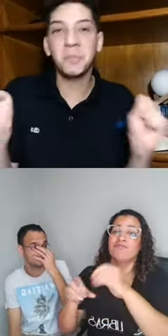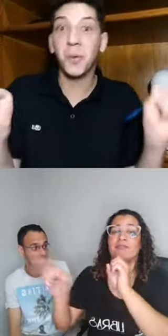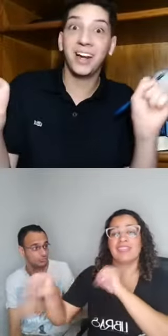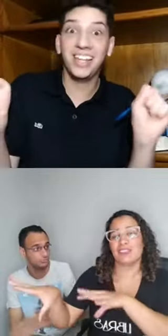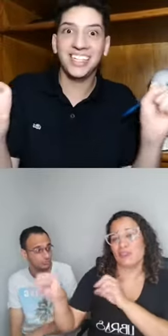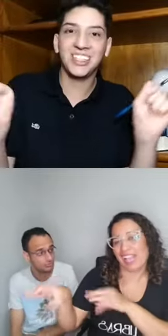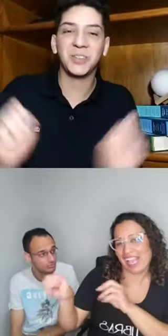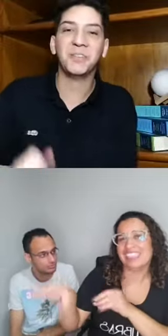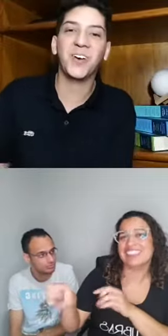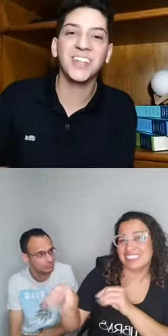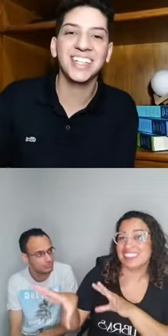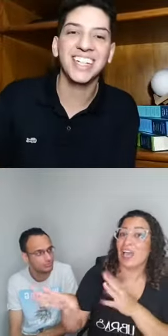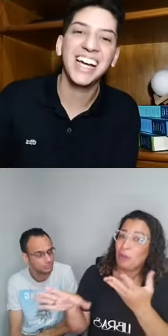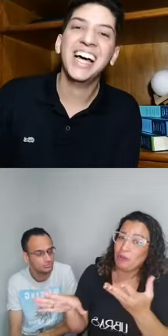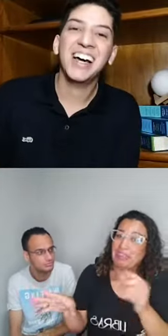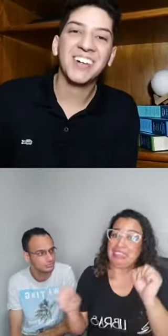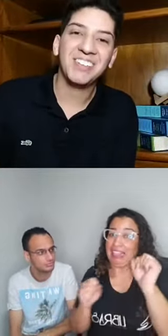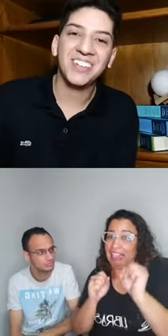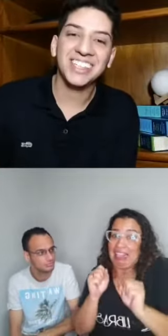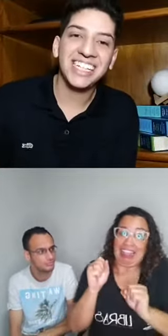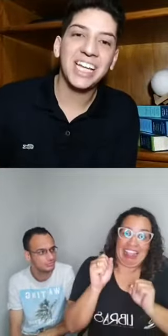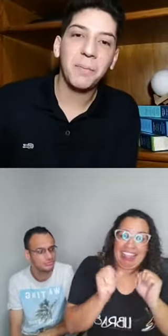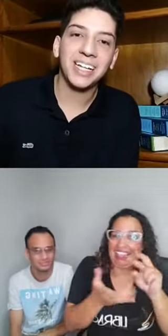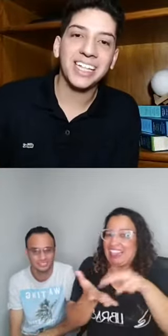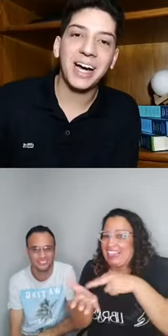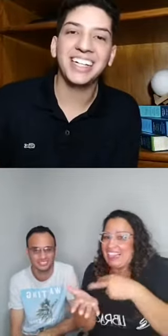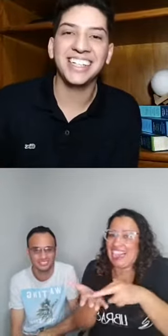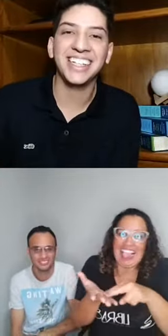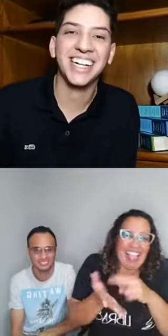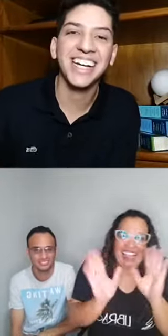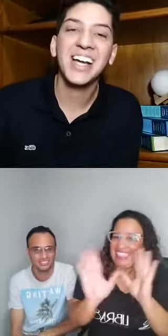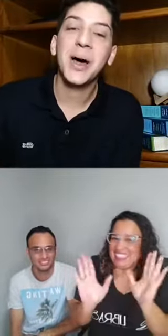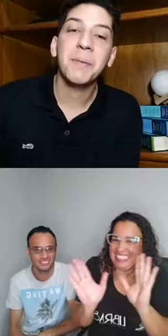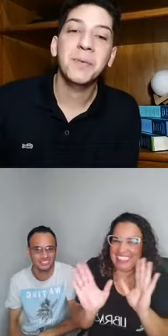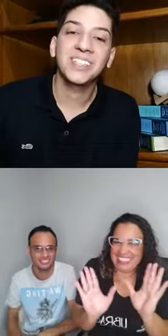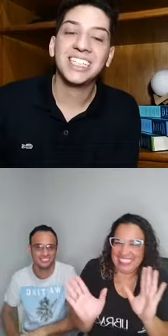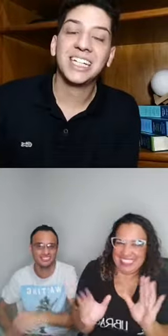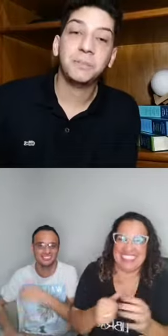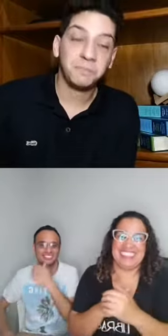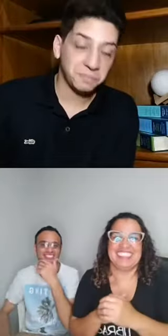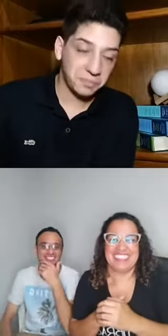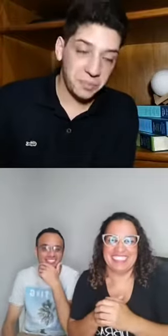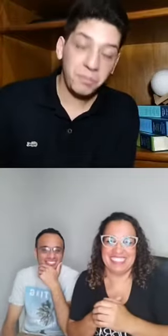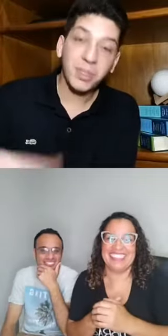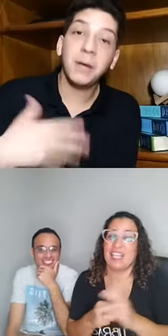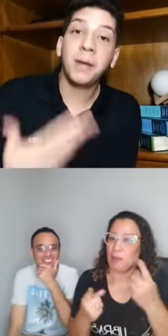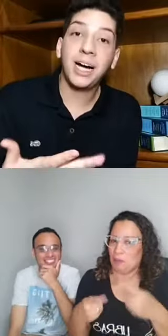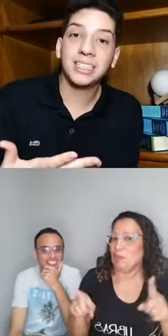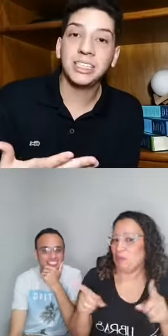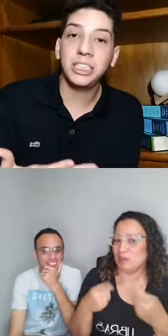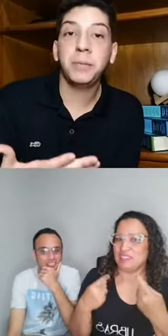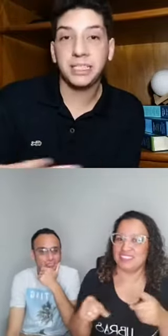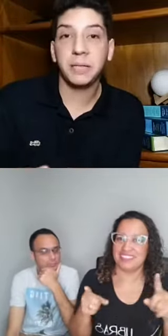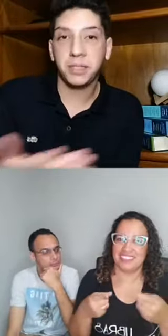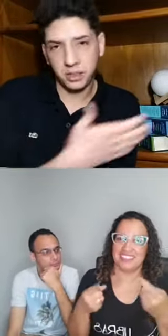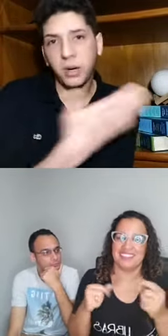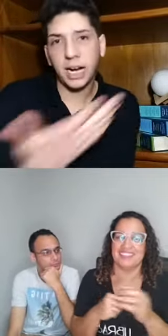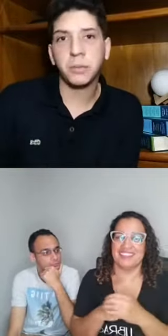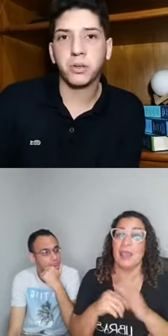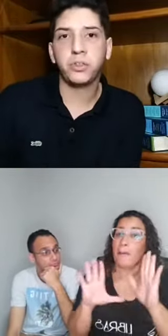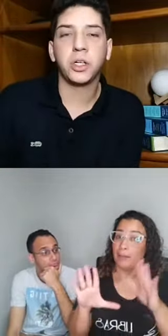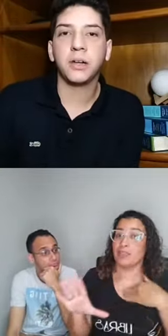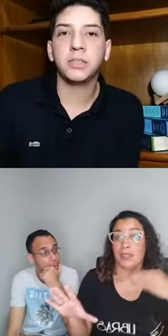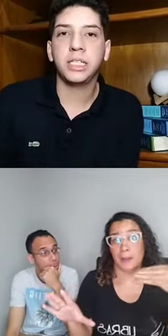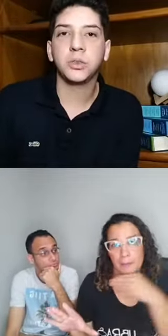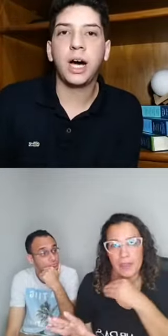tenho um molejo bom para poder interpretar música. Mas a gente percebe, então,